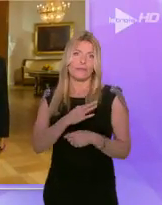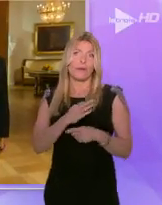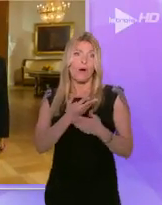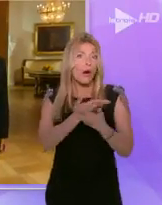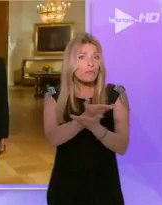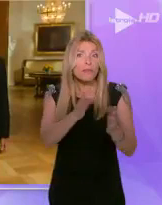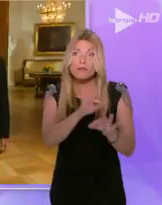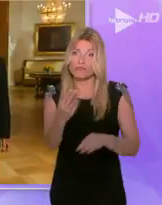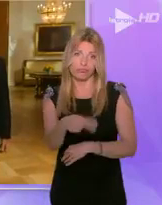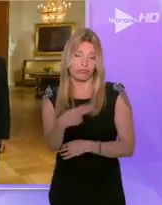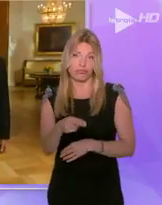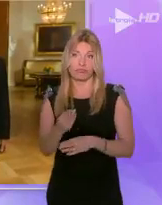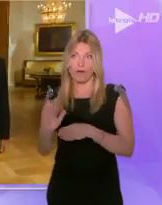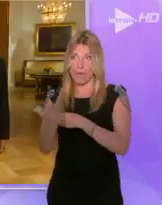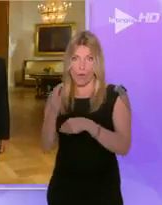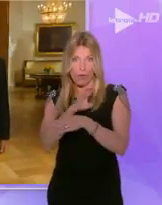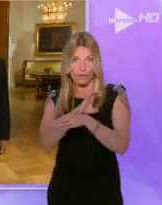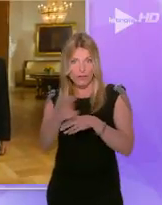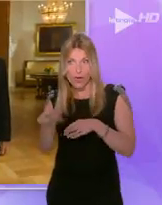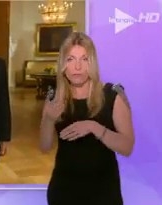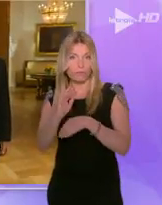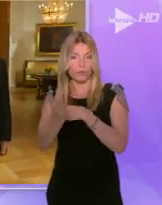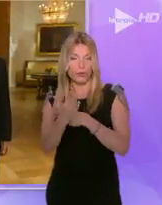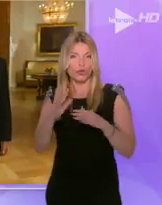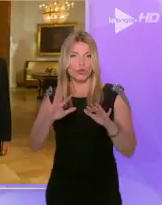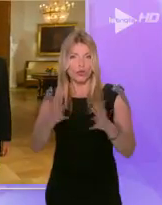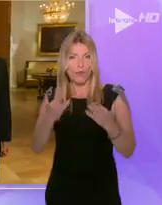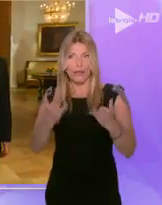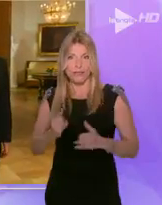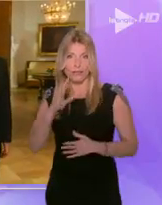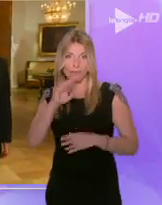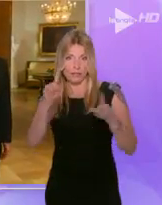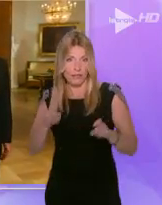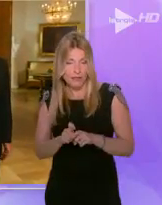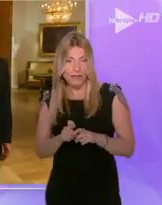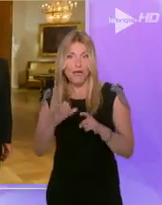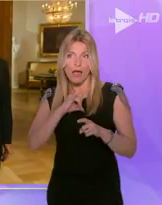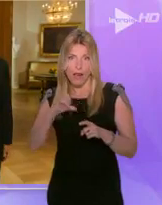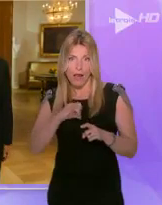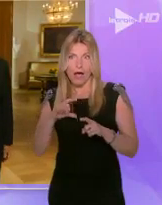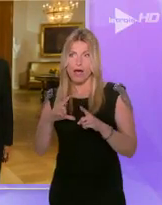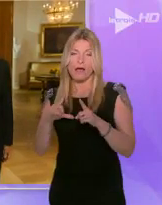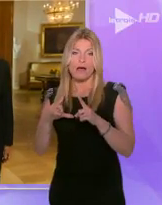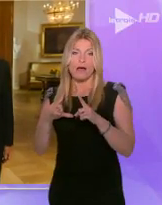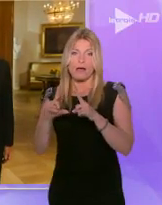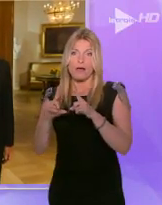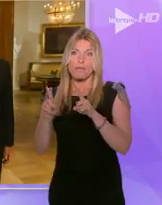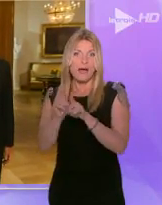y a dans notre pays, bien plus que nous le croyons parfois, une communion de valeurs au-delà des différences.